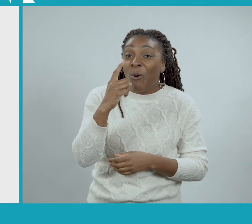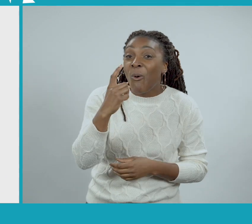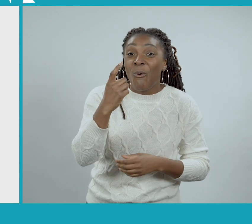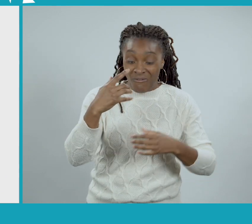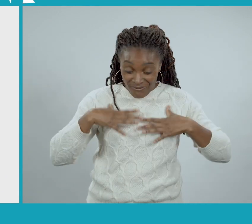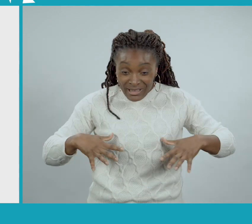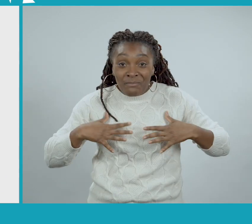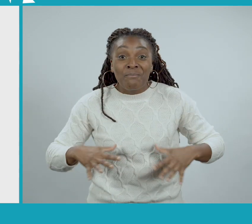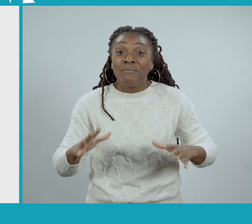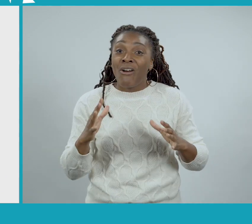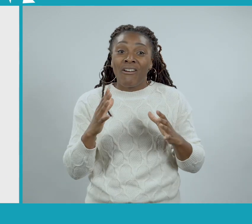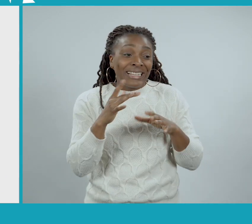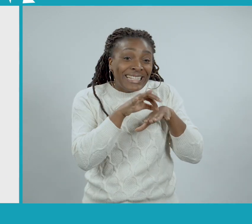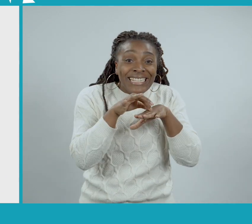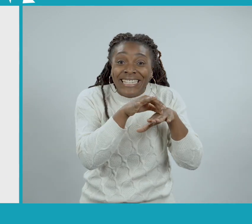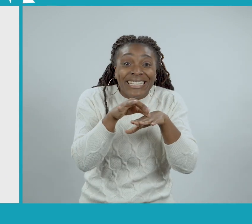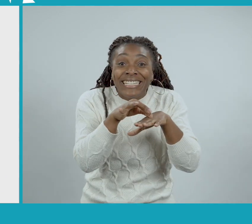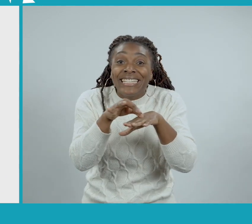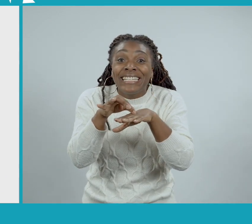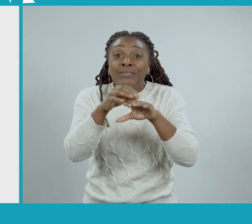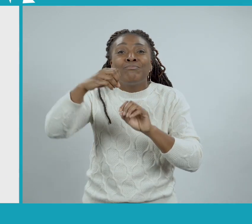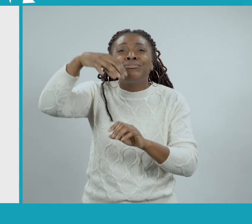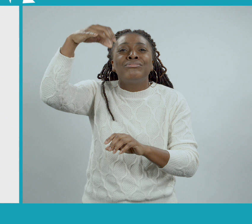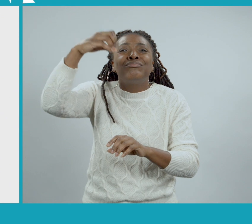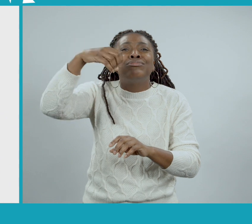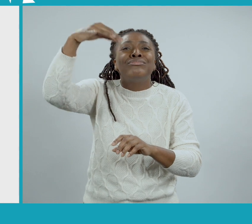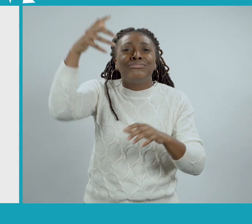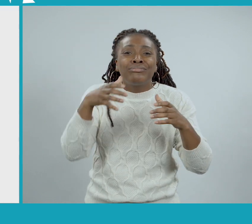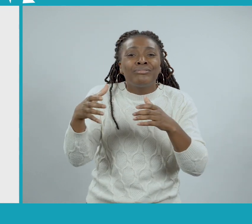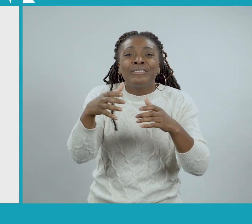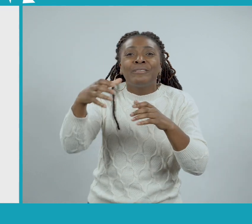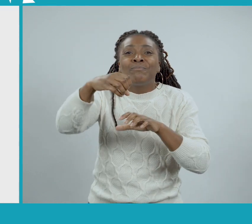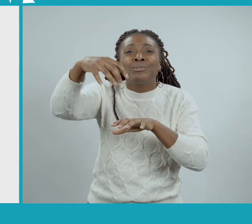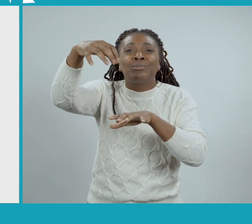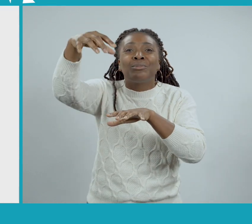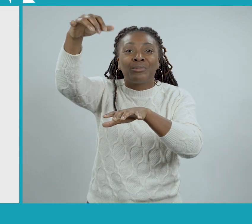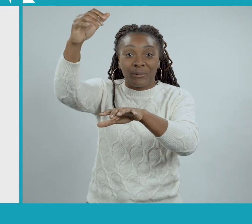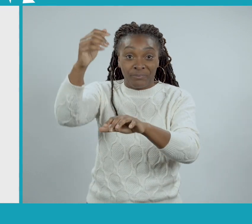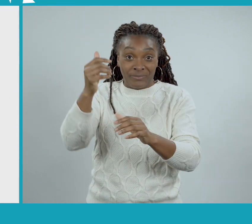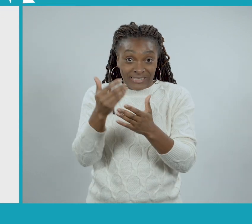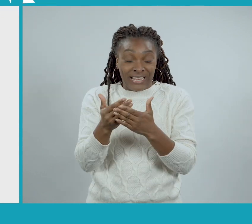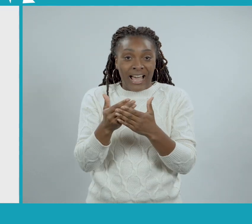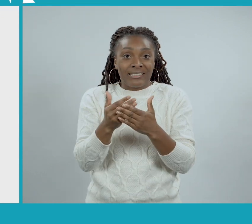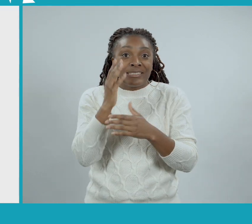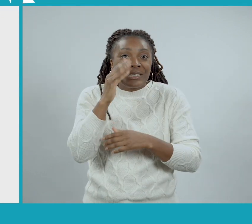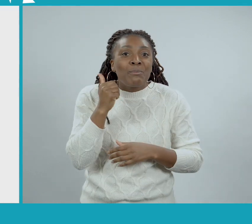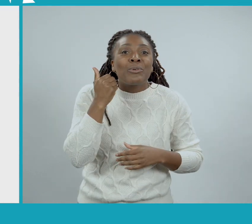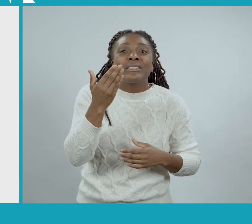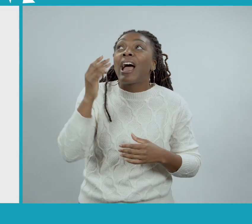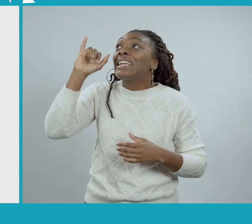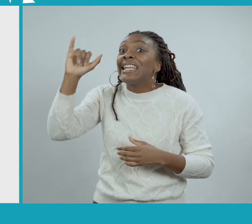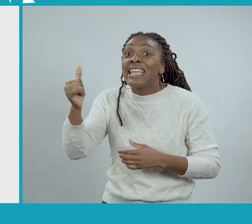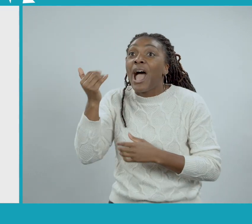nourriture, eau et vêtements, en les guidant personnellement. Il n'est donc pas surprenant que